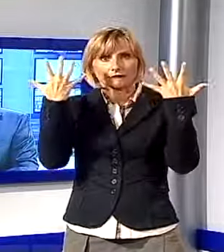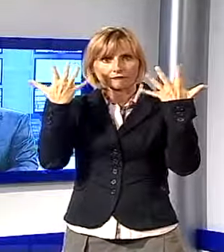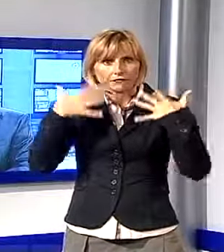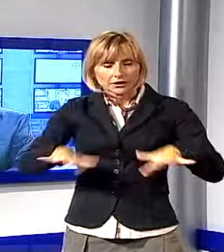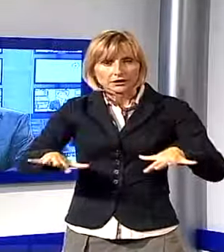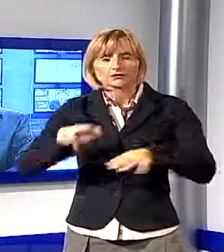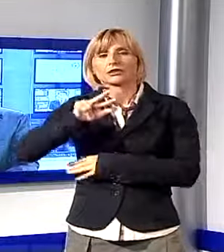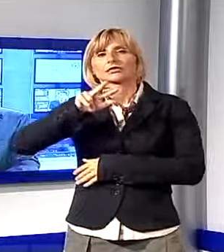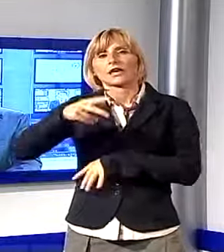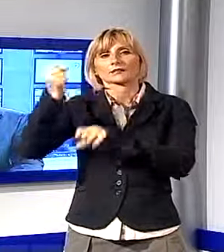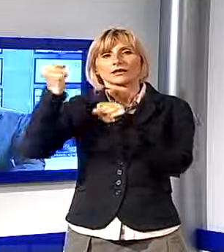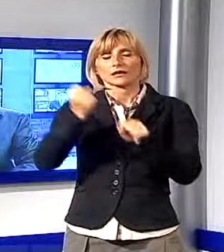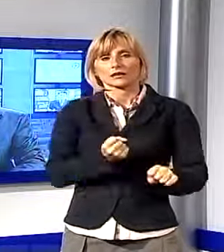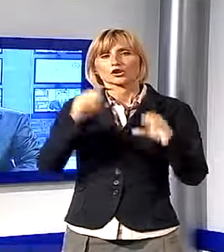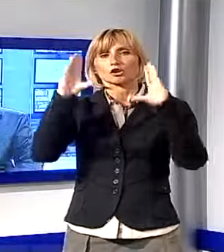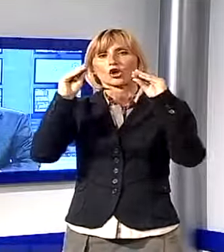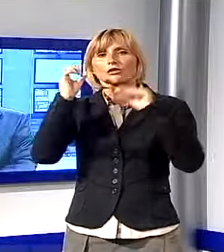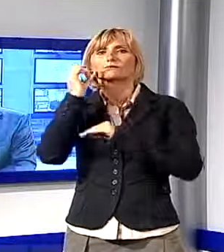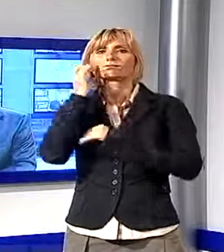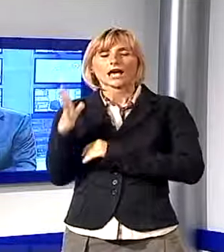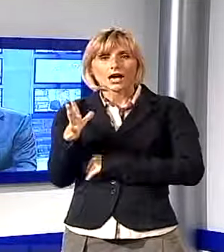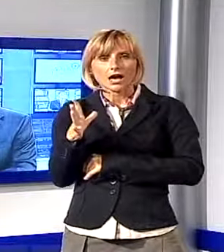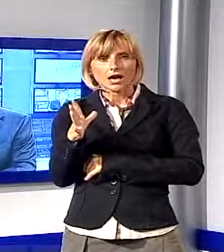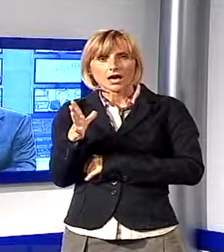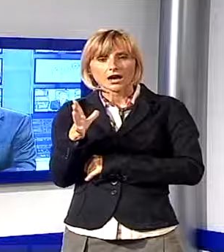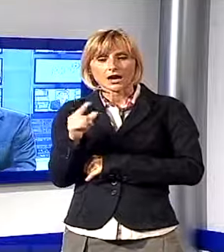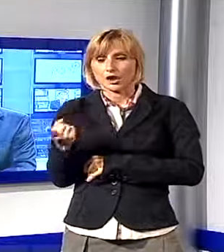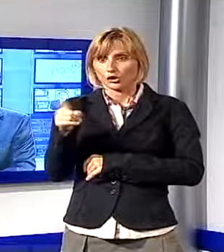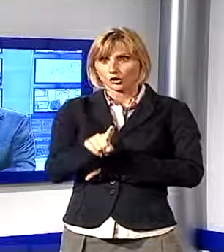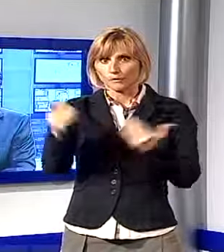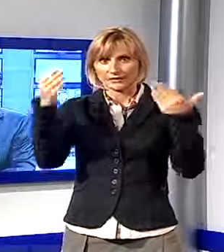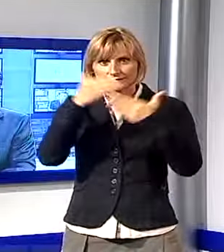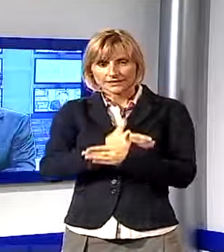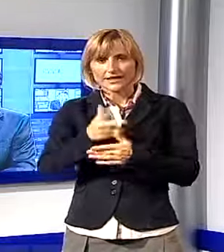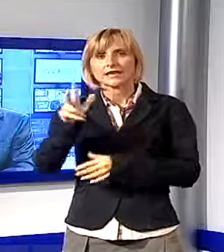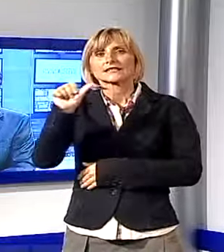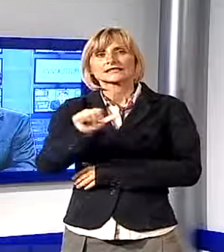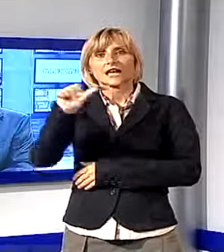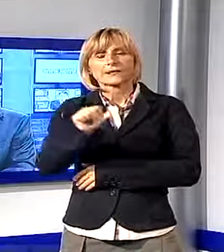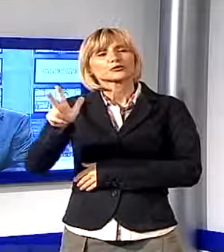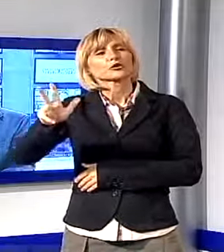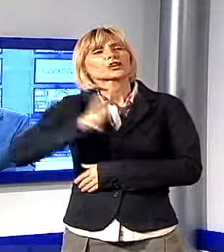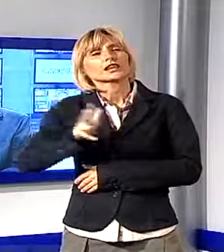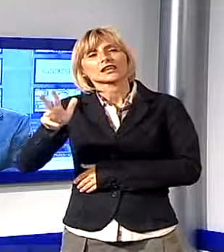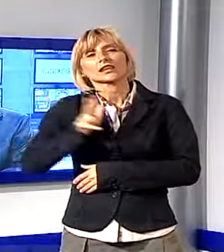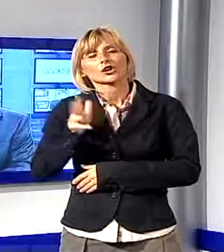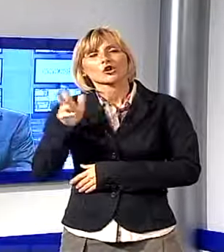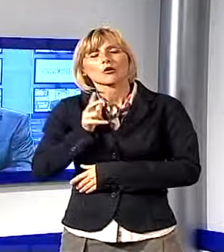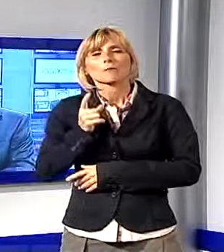terza edizione della Notte Bianca. Sarà un sabato ricchissimo di eventi culturali e non solo.